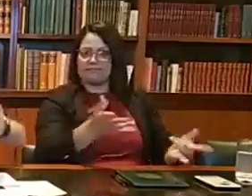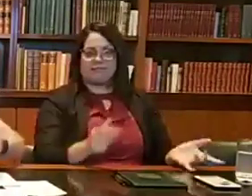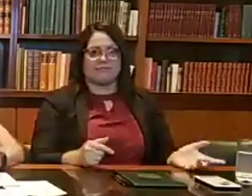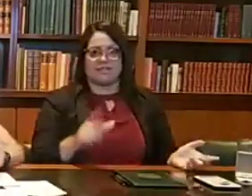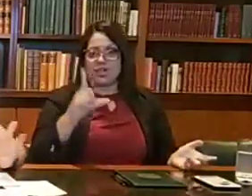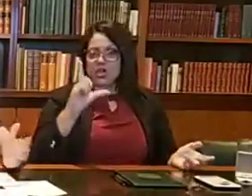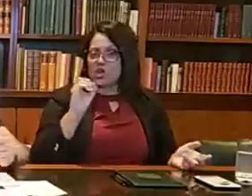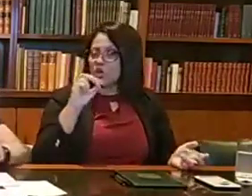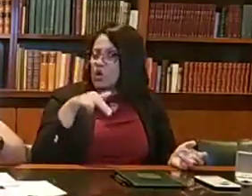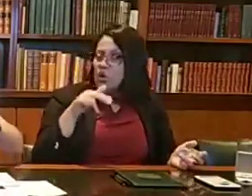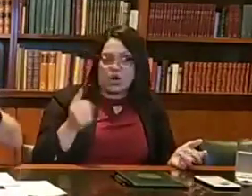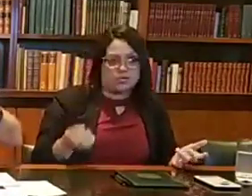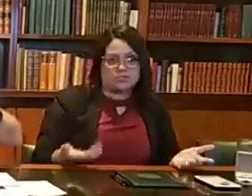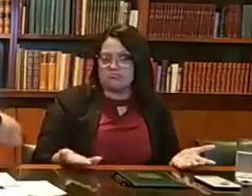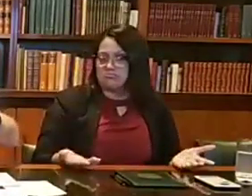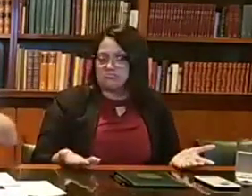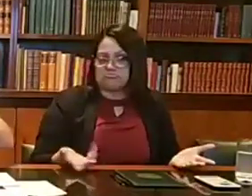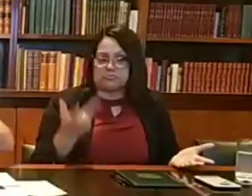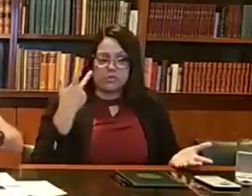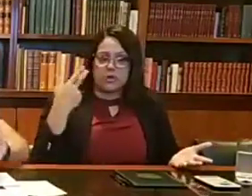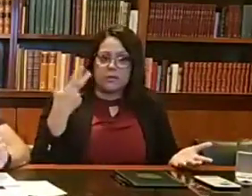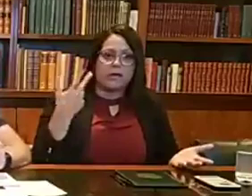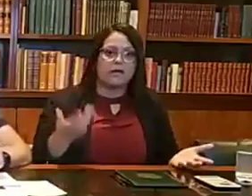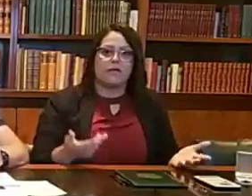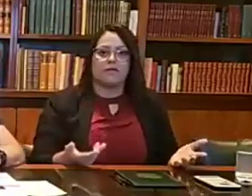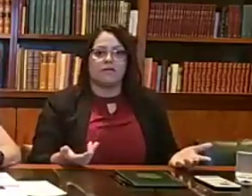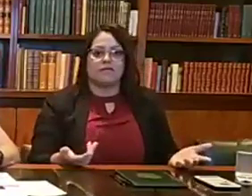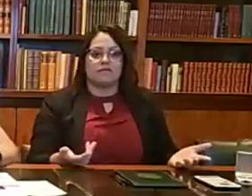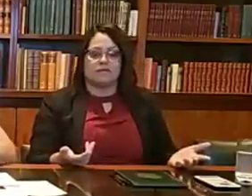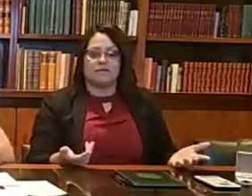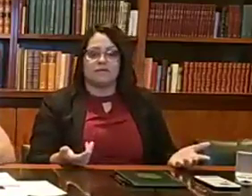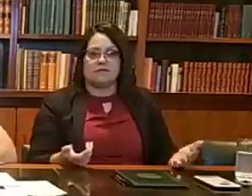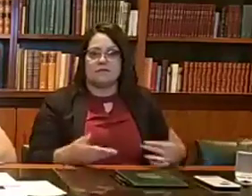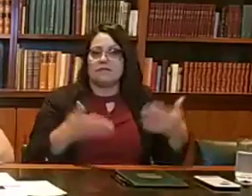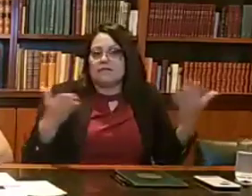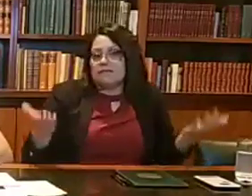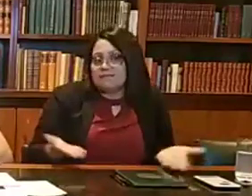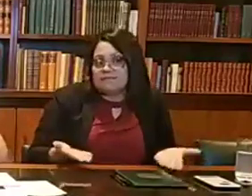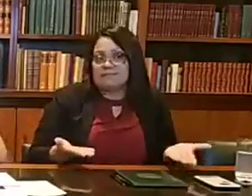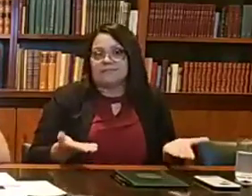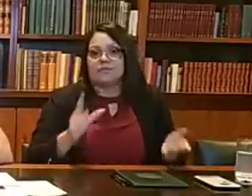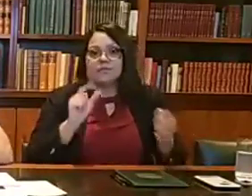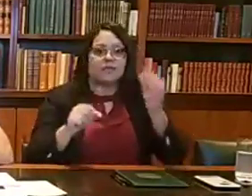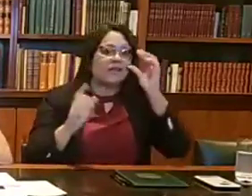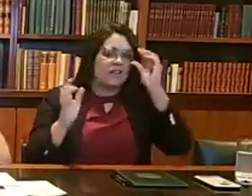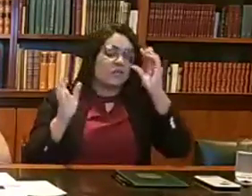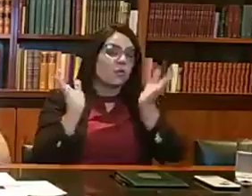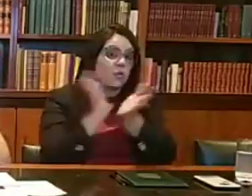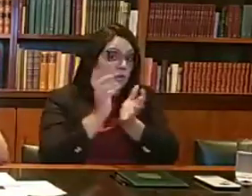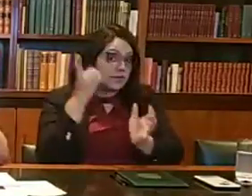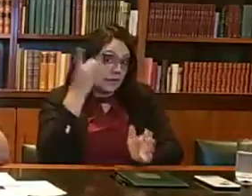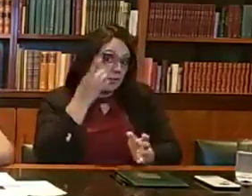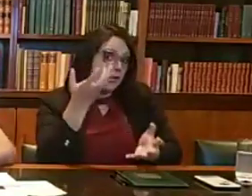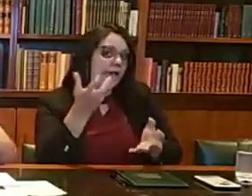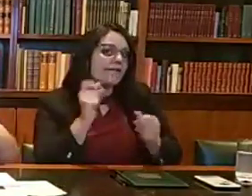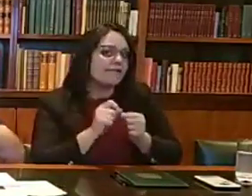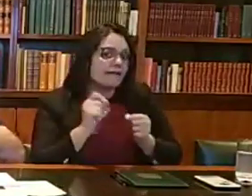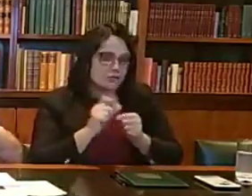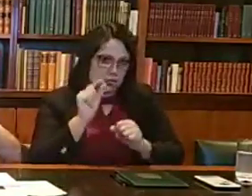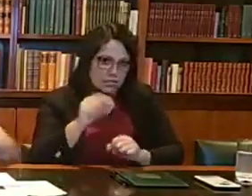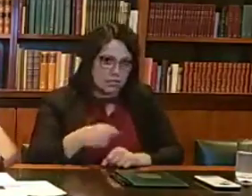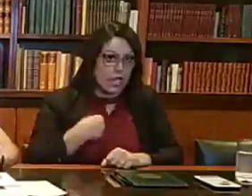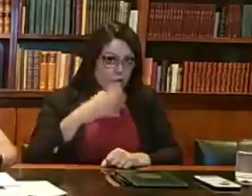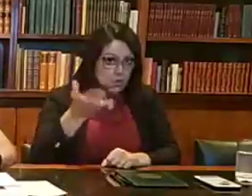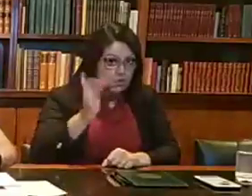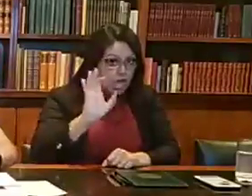de luna? É comum, o barraco normal. Né? E agora, o que os deputados querem fazer? Olha, eu já